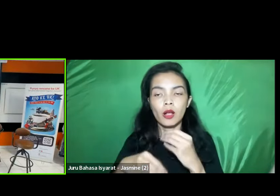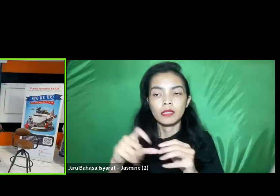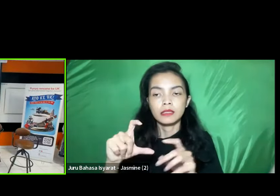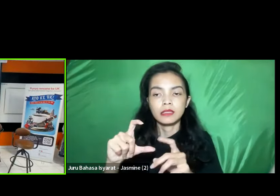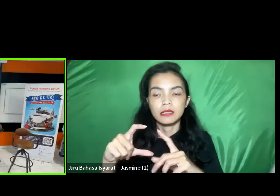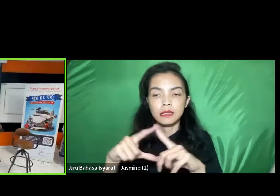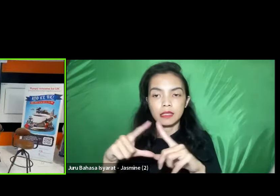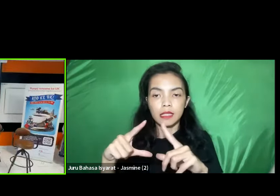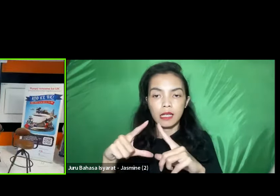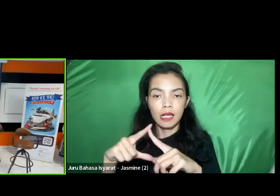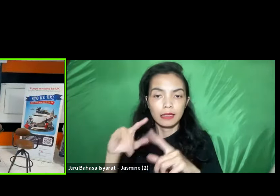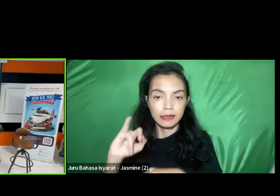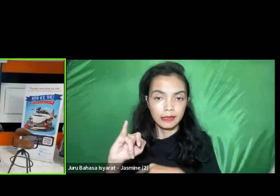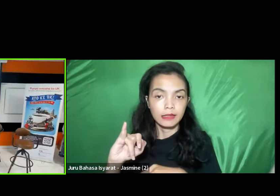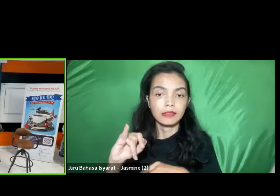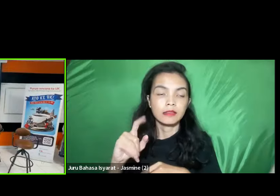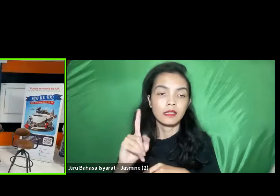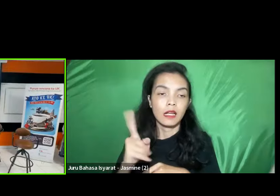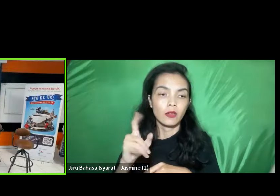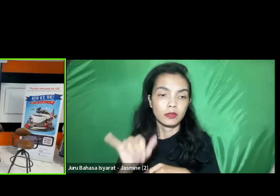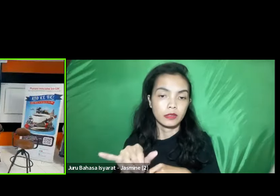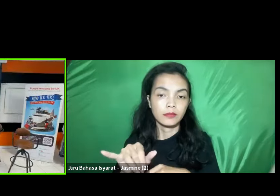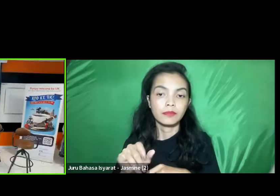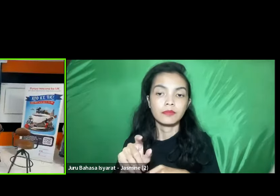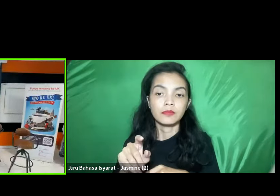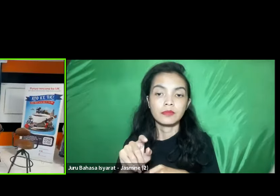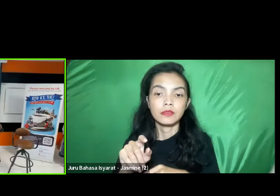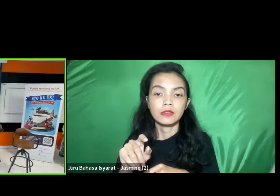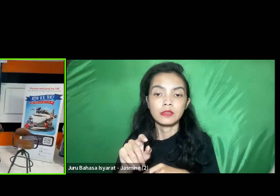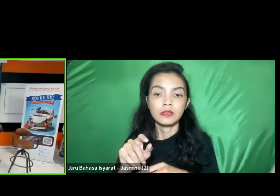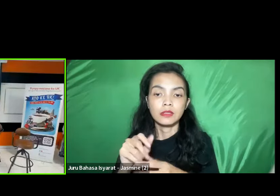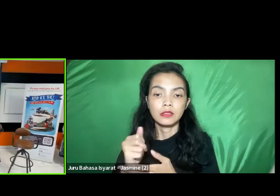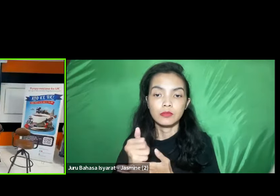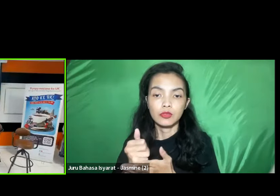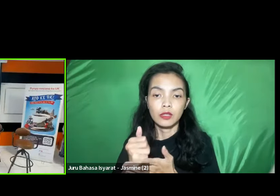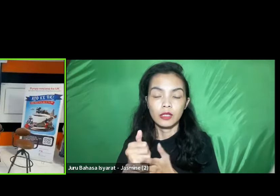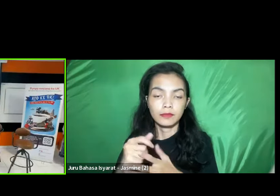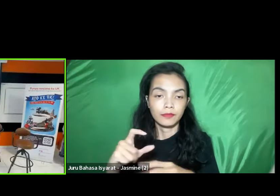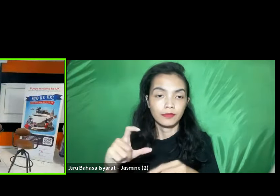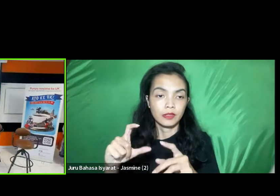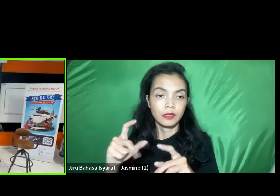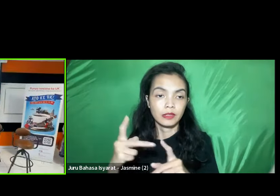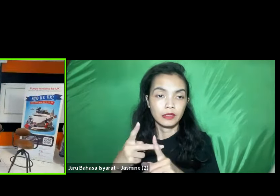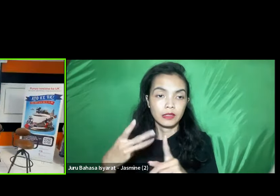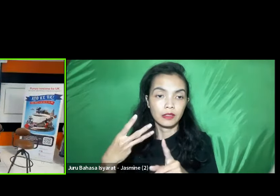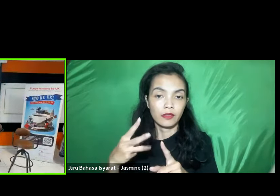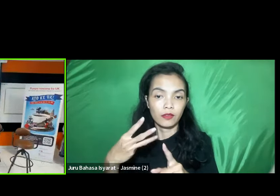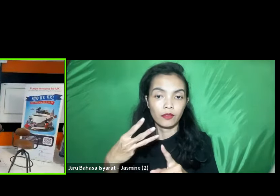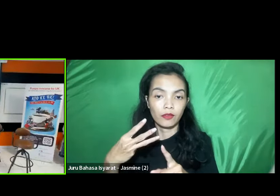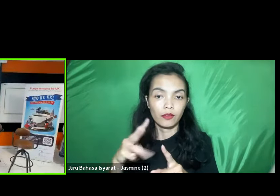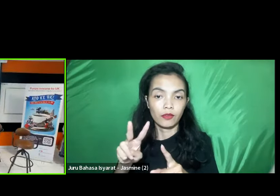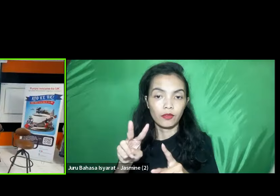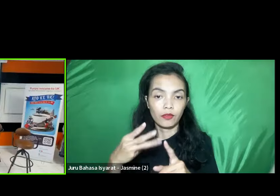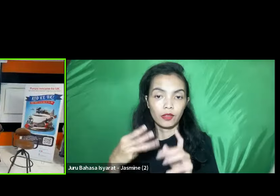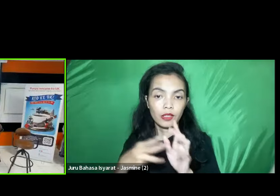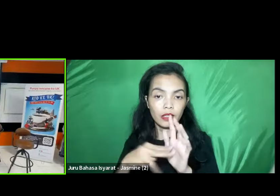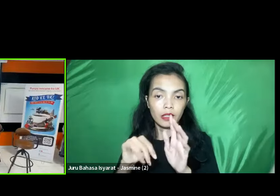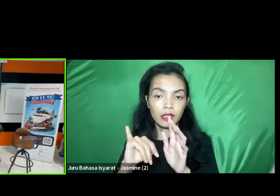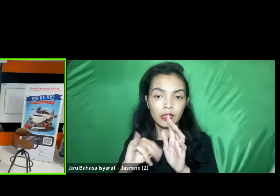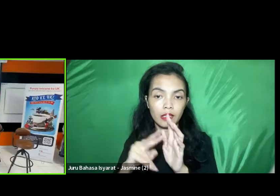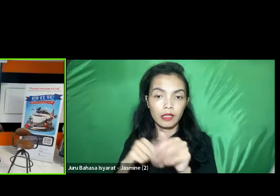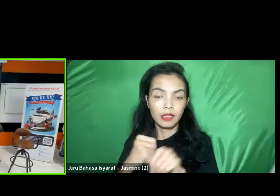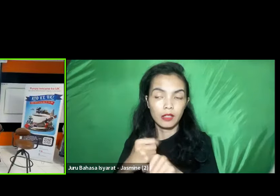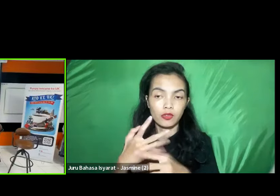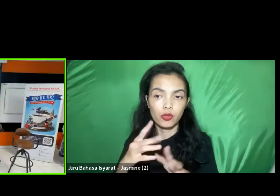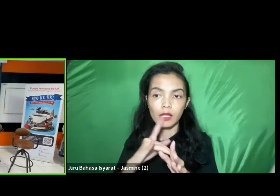yang memang Eh kalau di chivening tuh emang udah ada apa Ya bisa dibilang ya E pay it forward-nya Itu udah ada